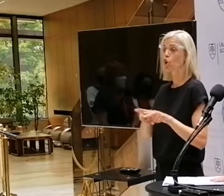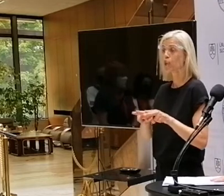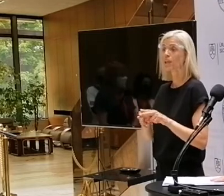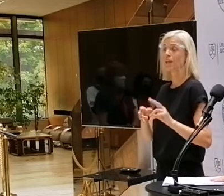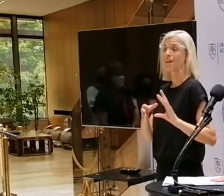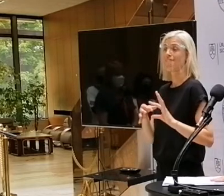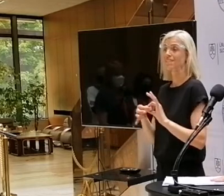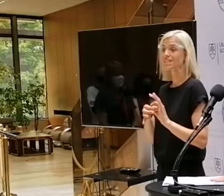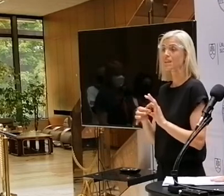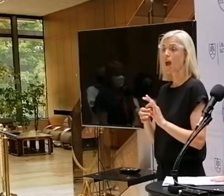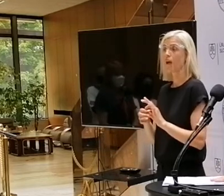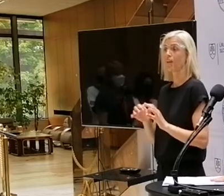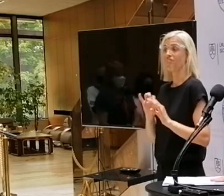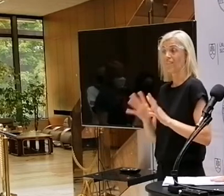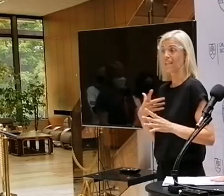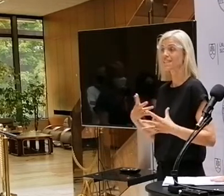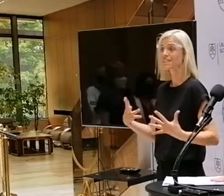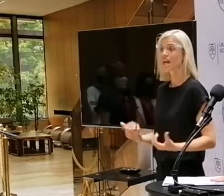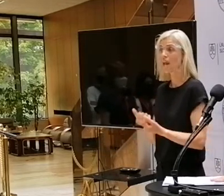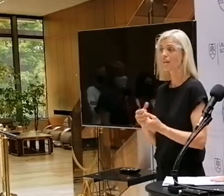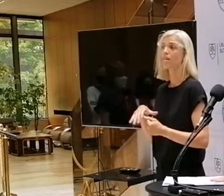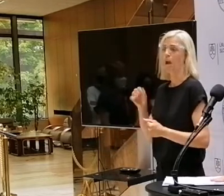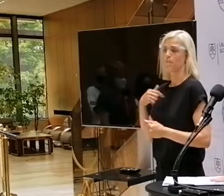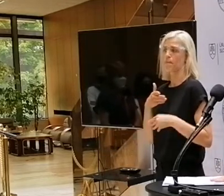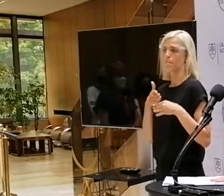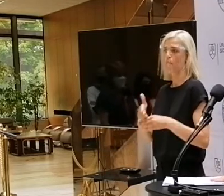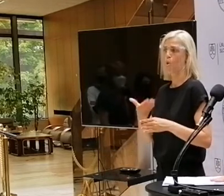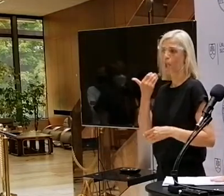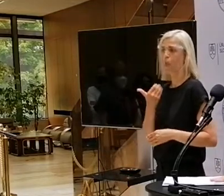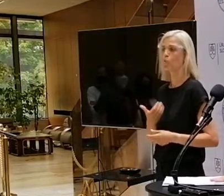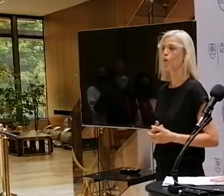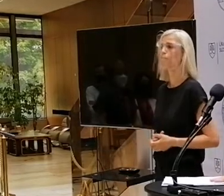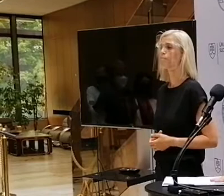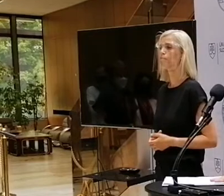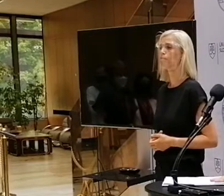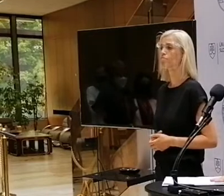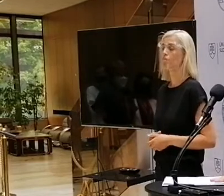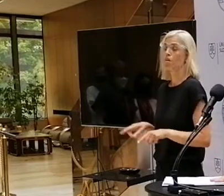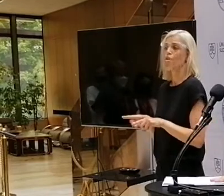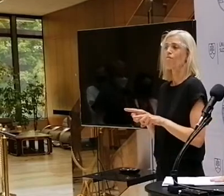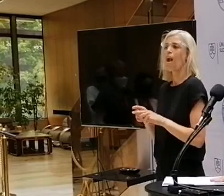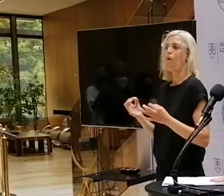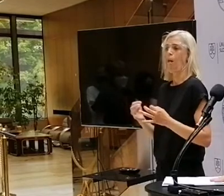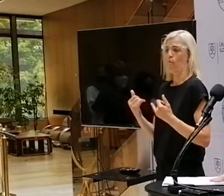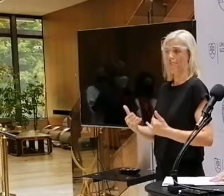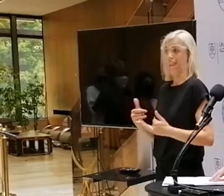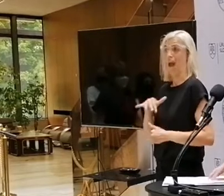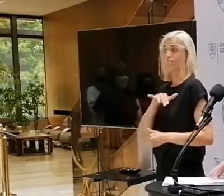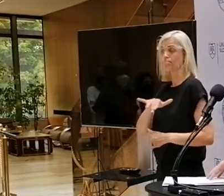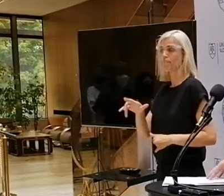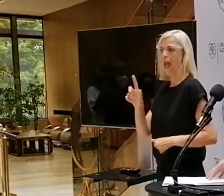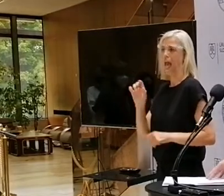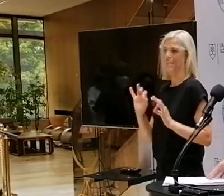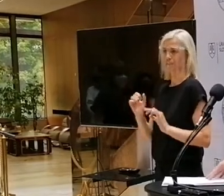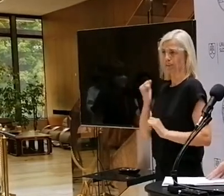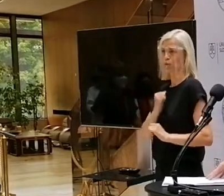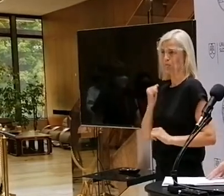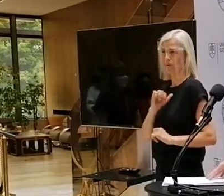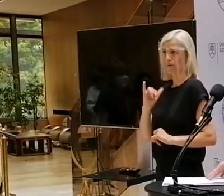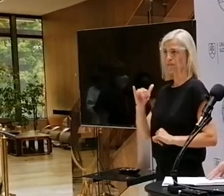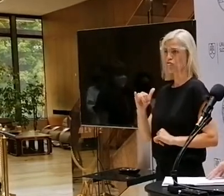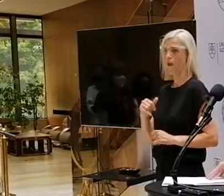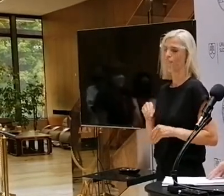ktoré sú zachrániteľné, aby sme im týmto ľuďom pomohli. Uh-huh. Lebo aj teraz existujú, ale asi na súkromnej báze, teda takéto